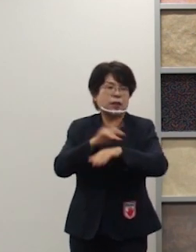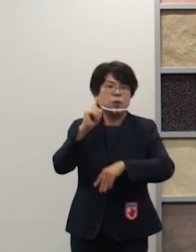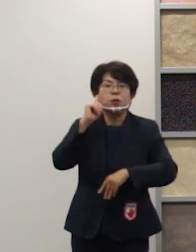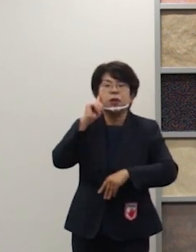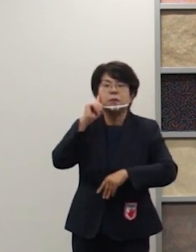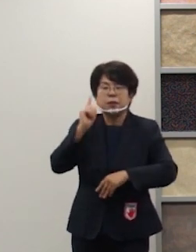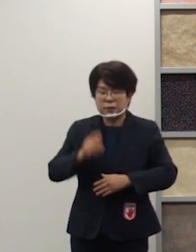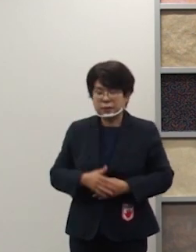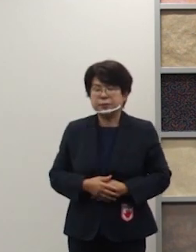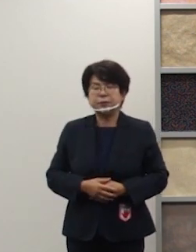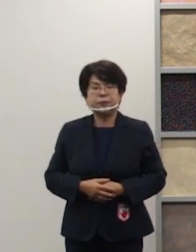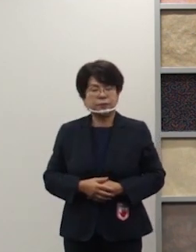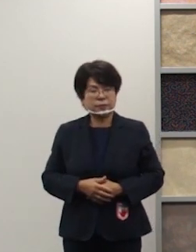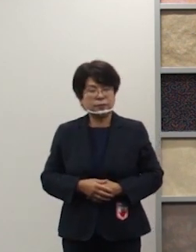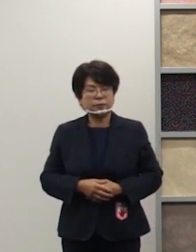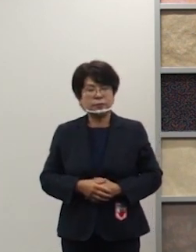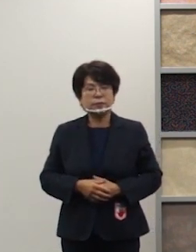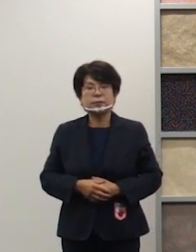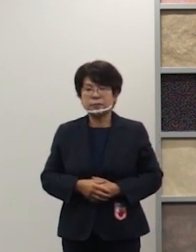も繰り返しになりますが、